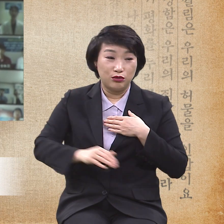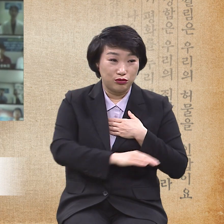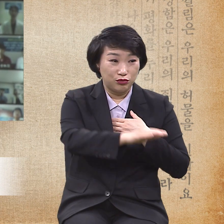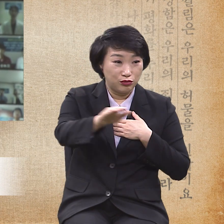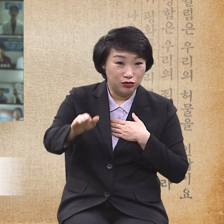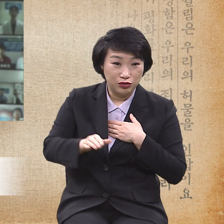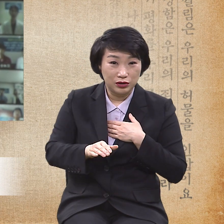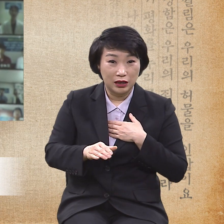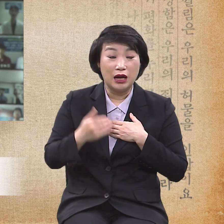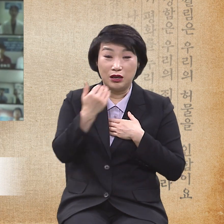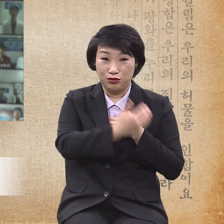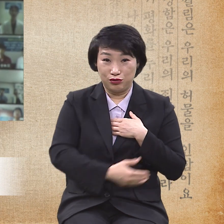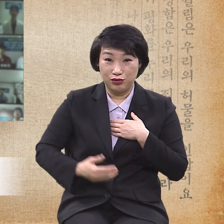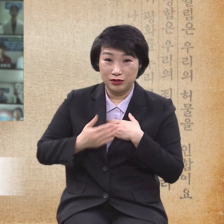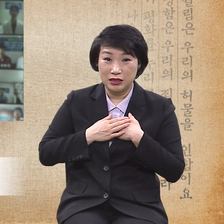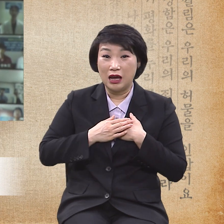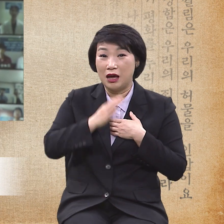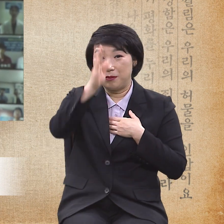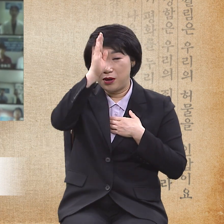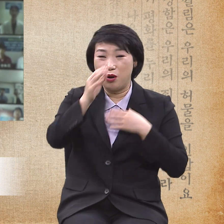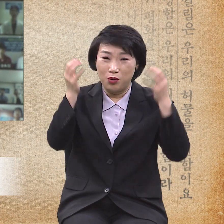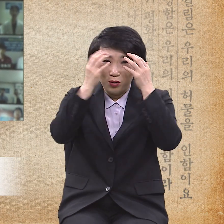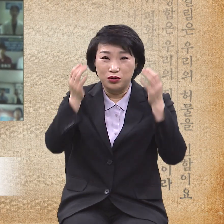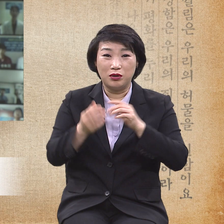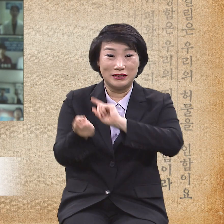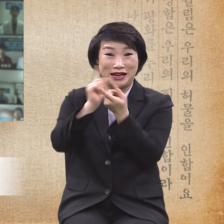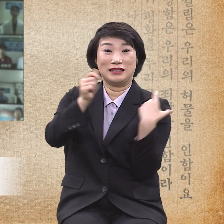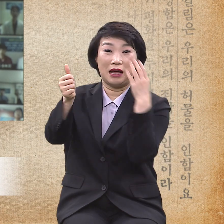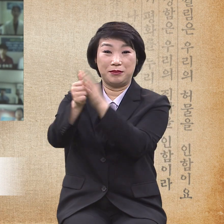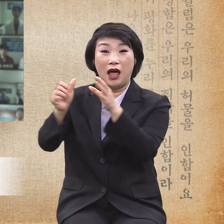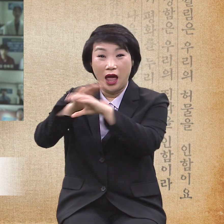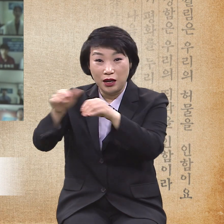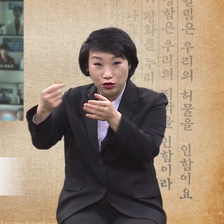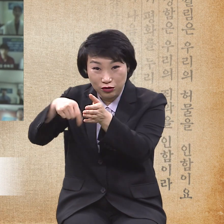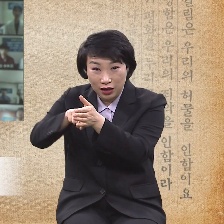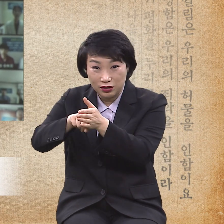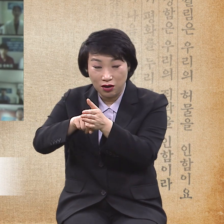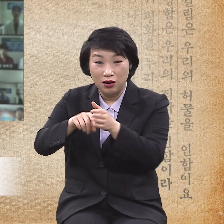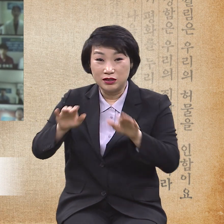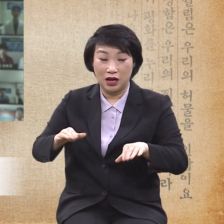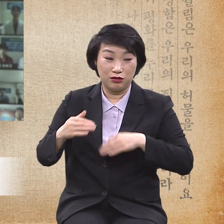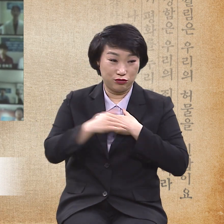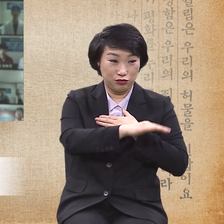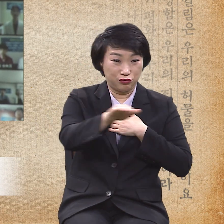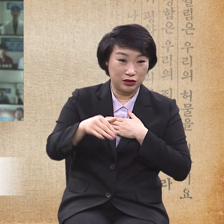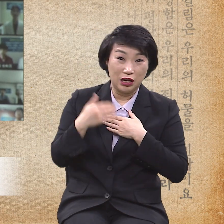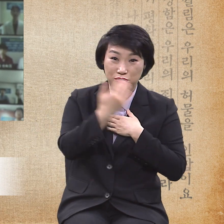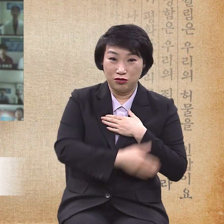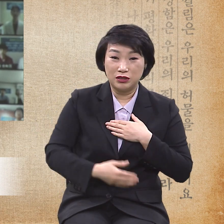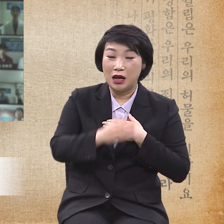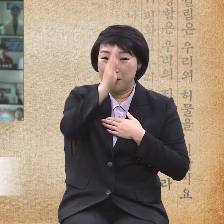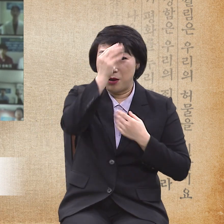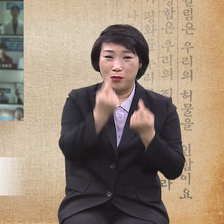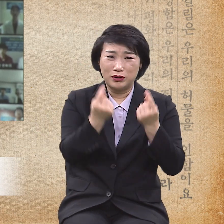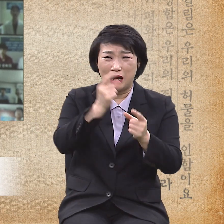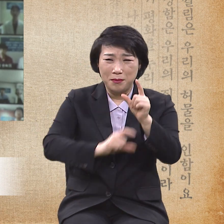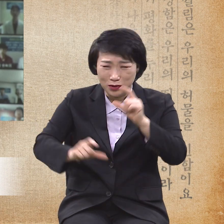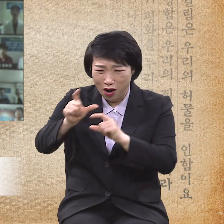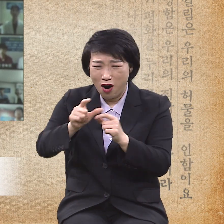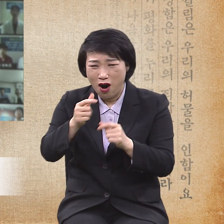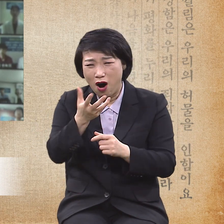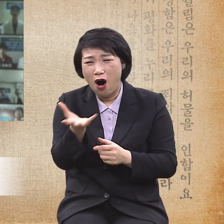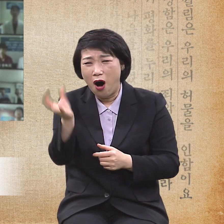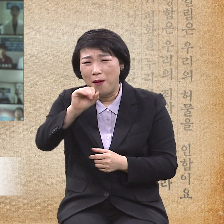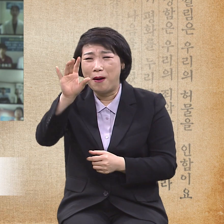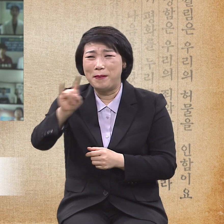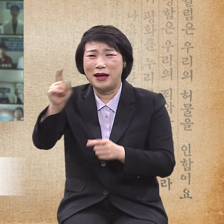우리 육체의 질병의 고통을 해결해 주시고 우리 육체의 질병의 고통보다 몇 억만